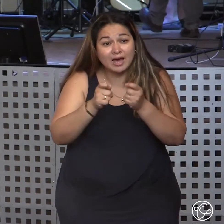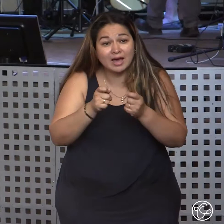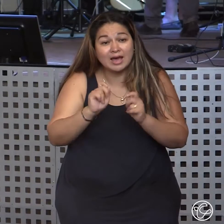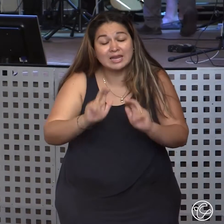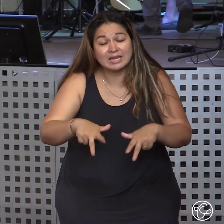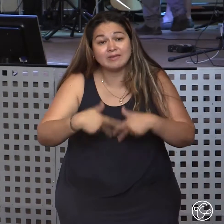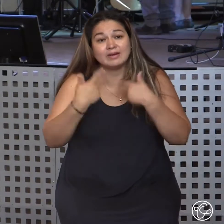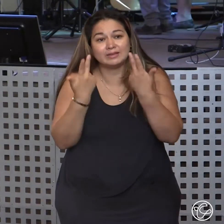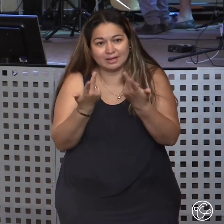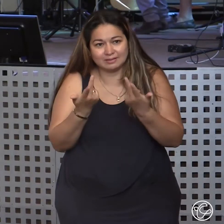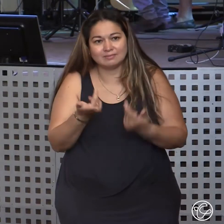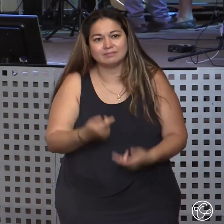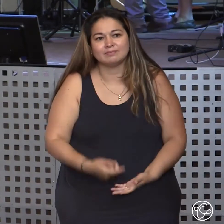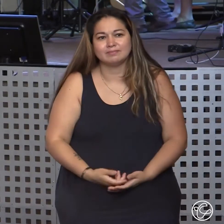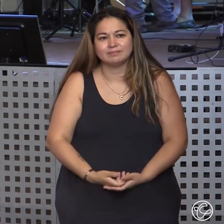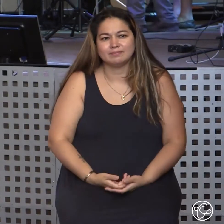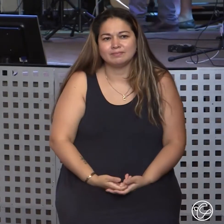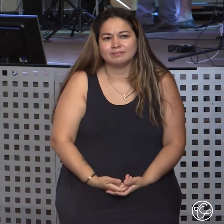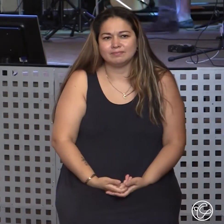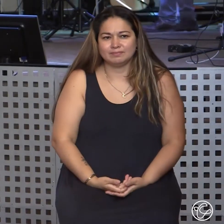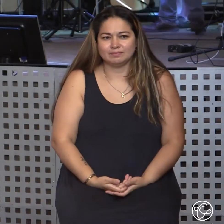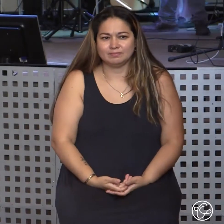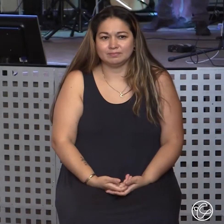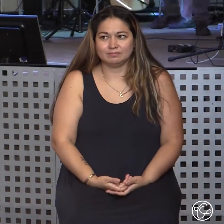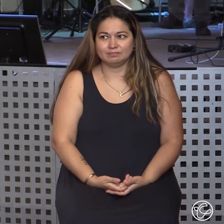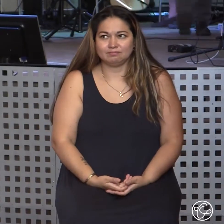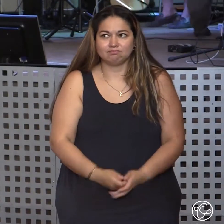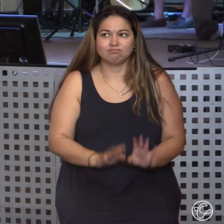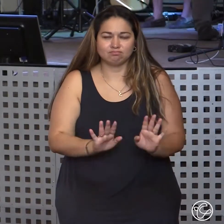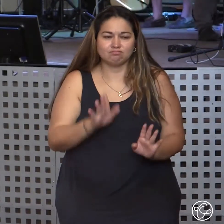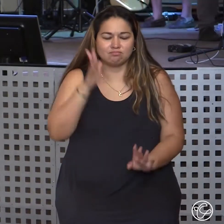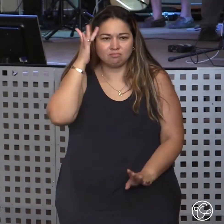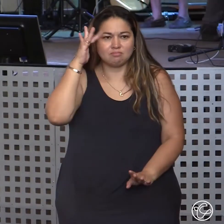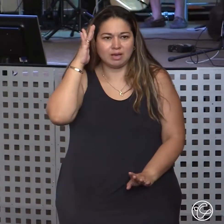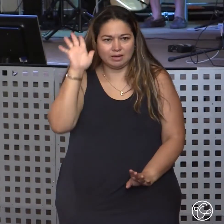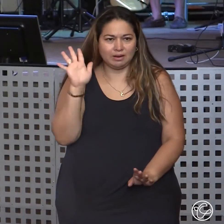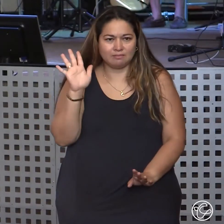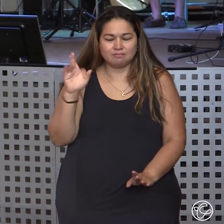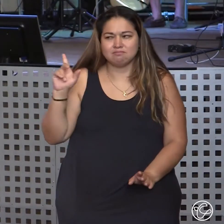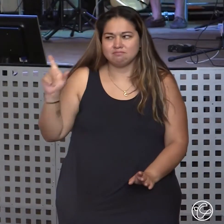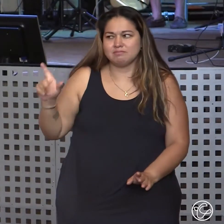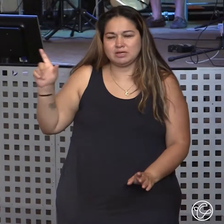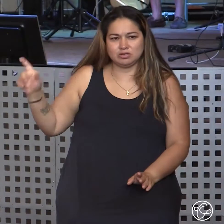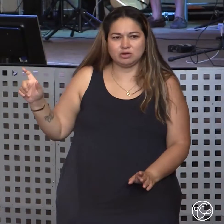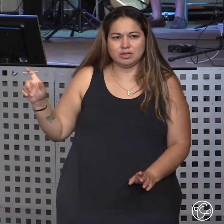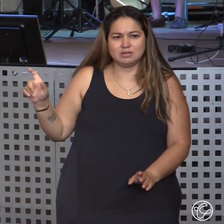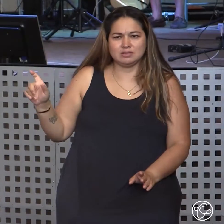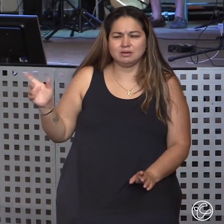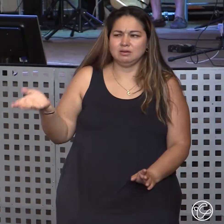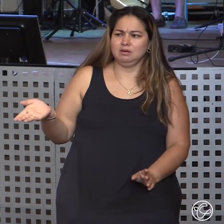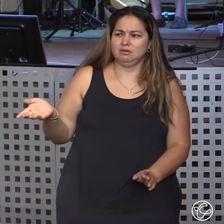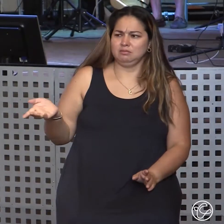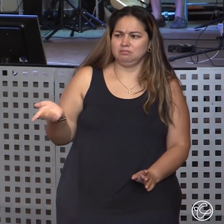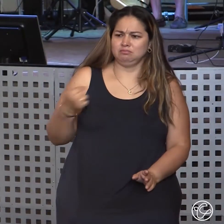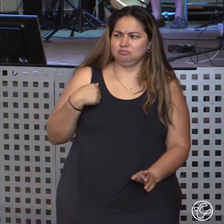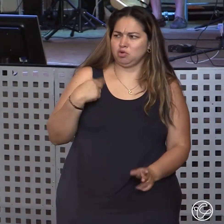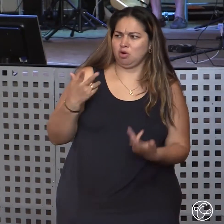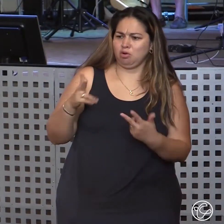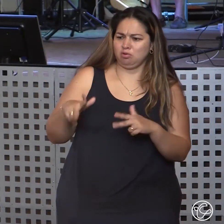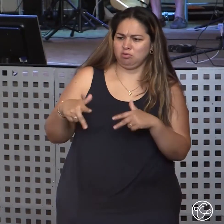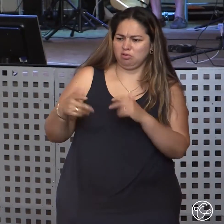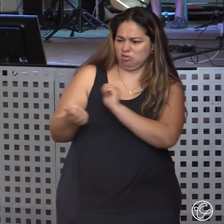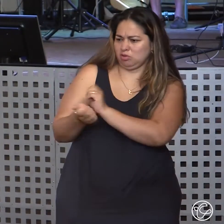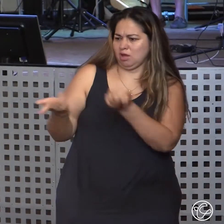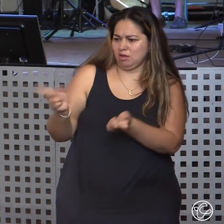ellos. ¿Libres? Ya somos libres, ¿no? ¿Otros creéis que Jesucristo iba a desperdiciar, iba a decir, nada,